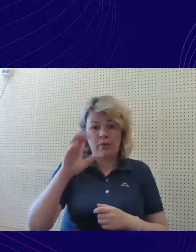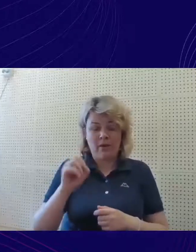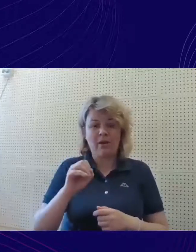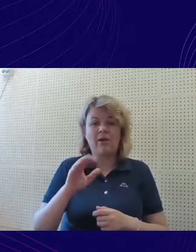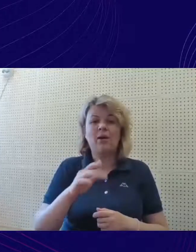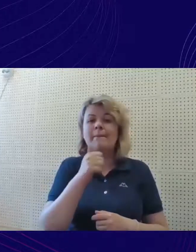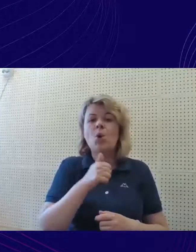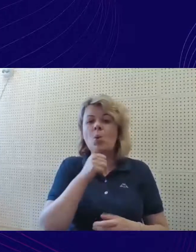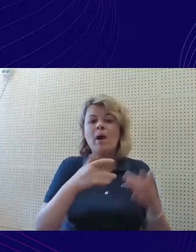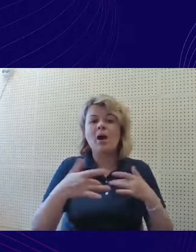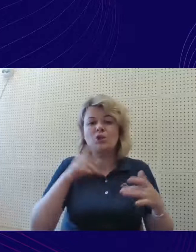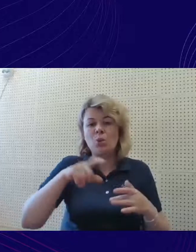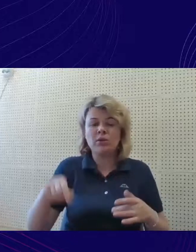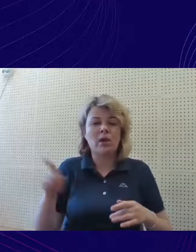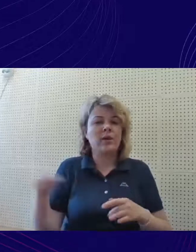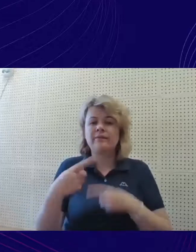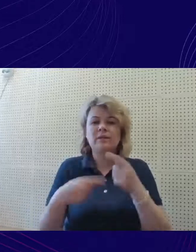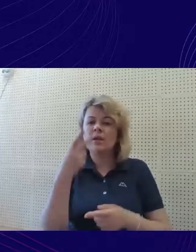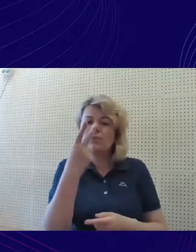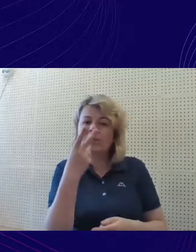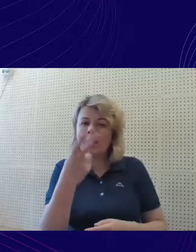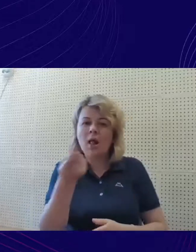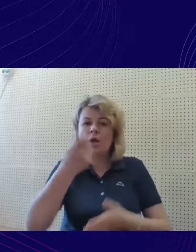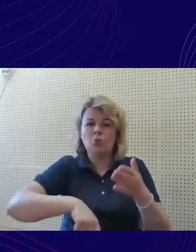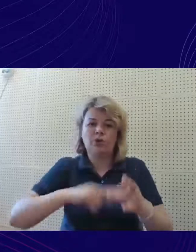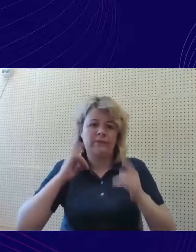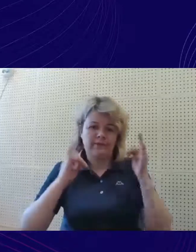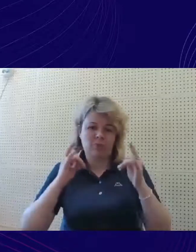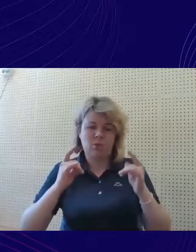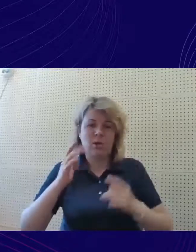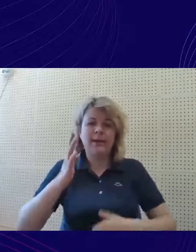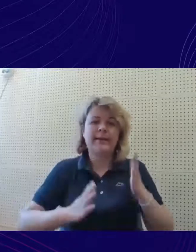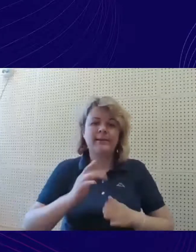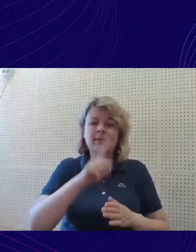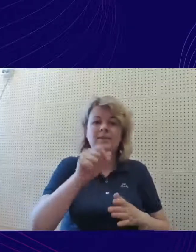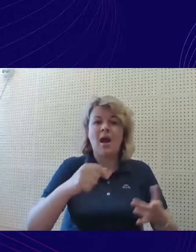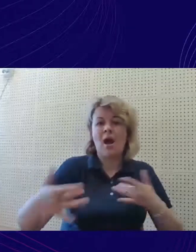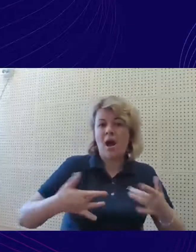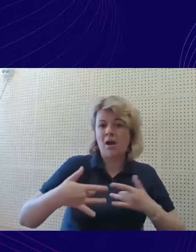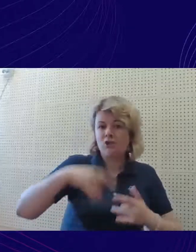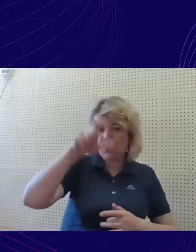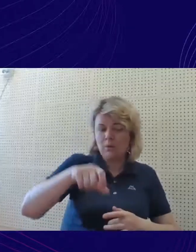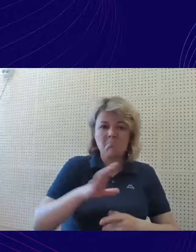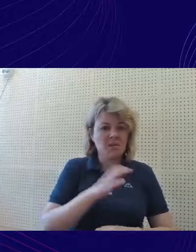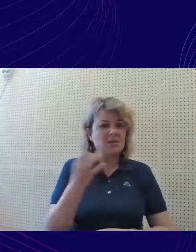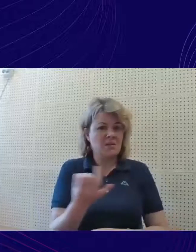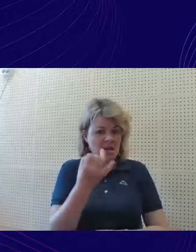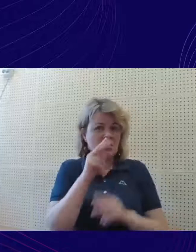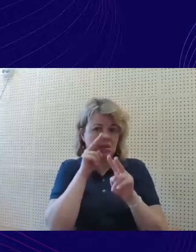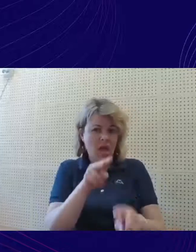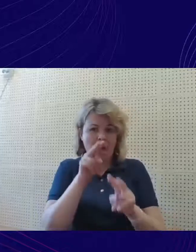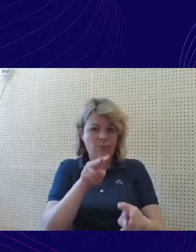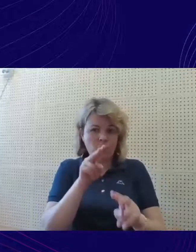всегда смотрела, отключив звук. И если за актером было интересно наблюдать, несмотря на